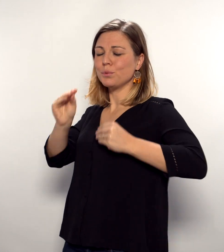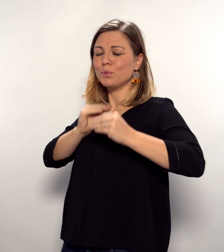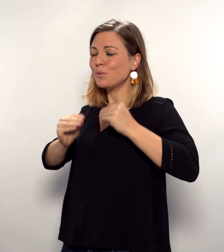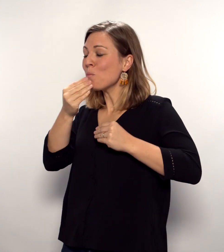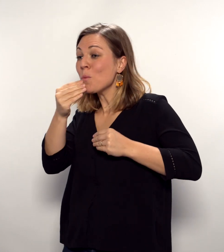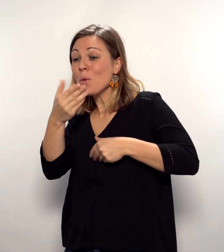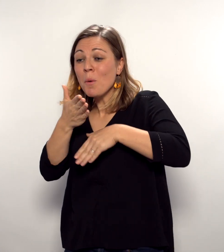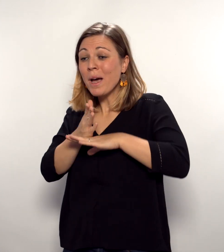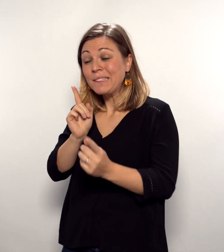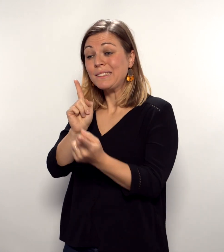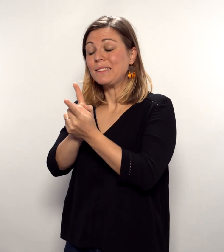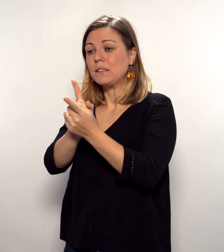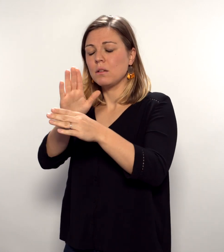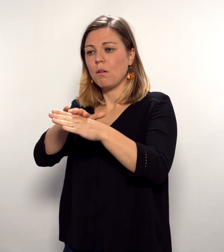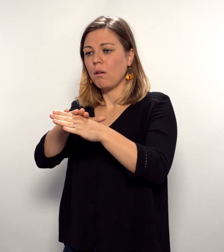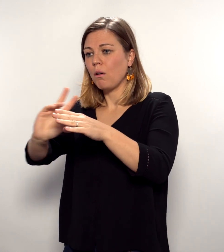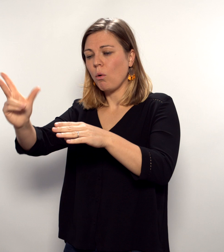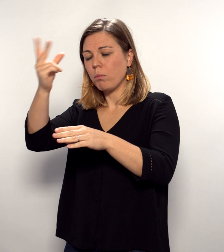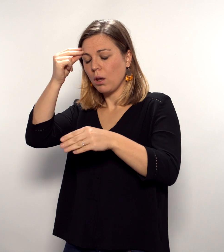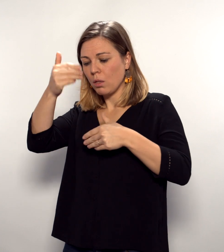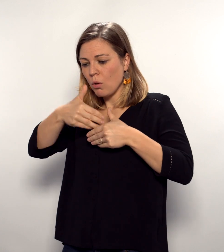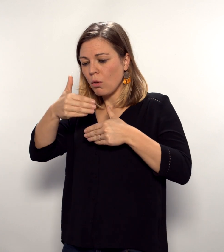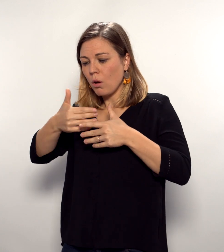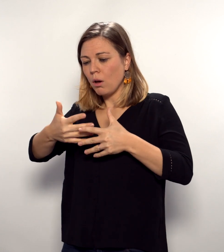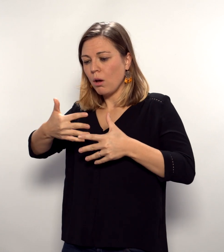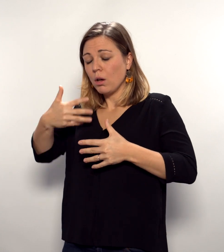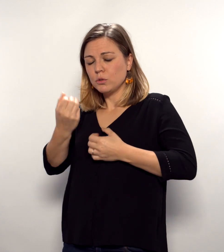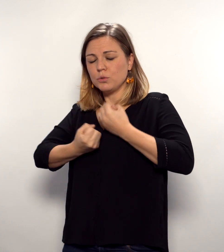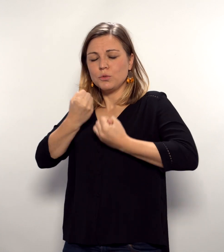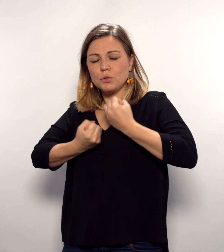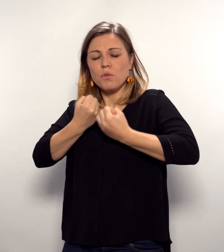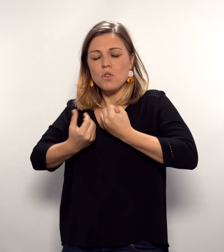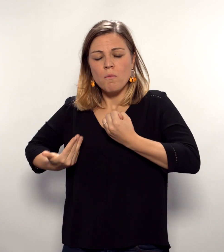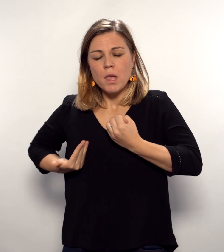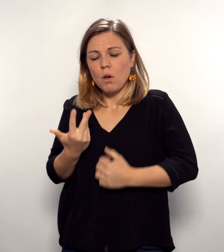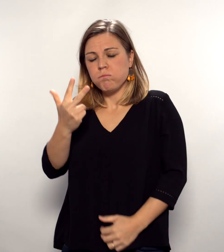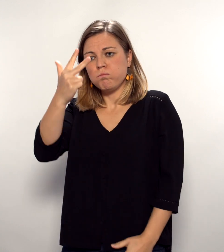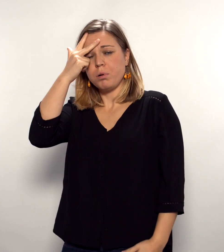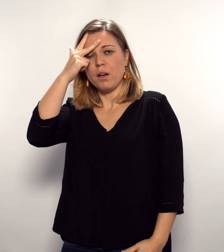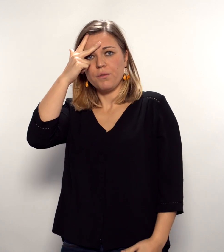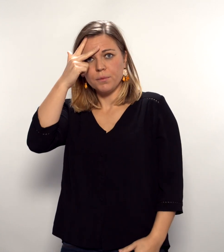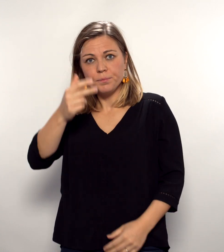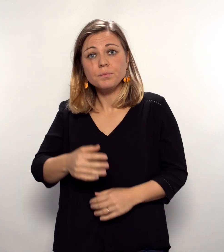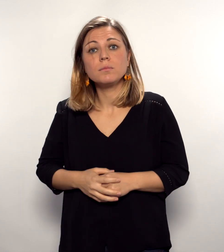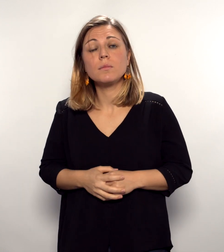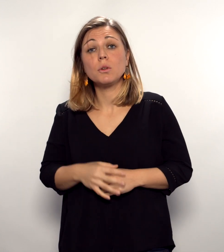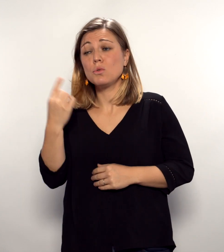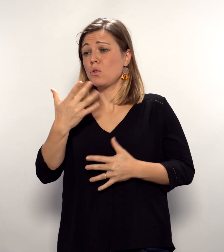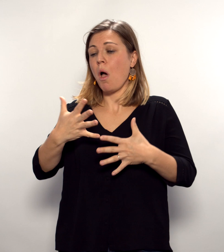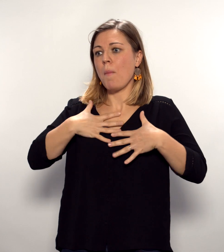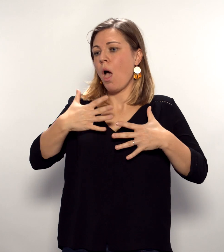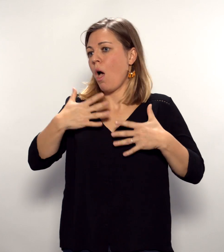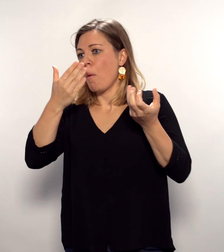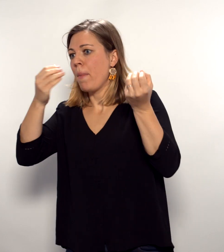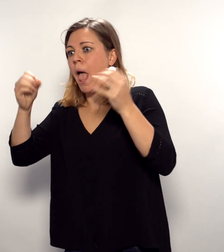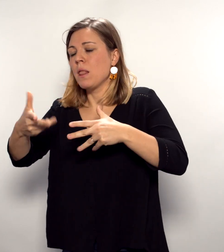rencontré Gabriel, bien, je me suis rendu compte que beaucoup de blessures de mon passé étaient restées. Je vivais dans